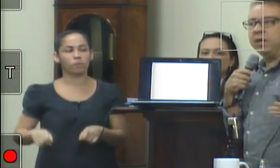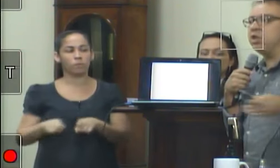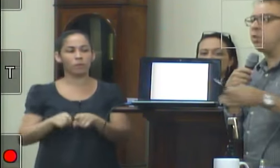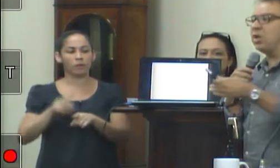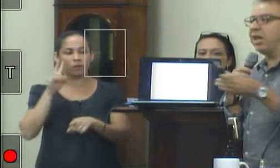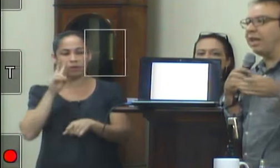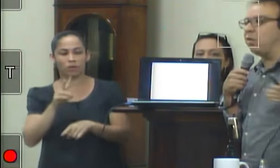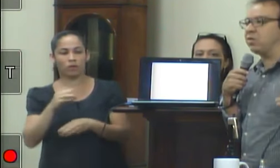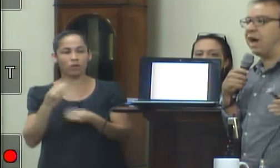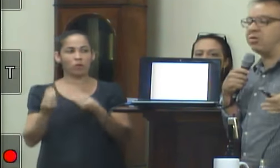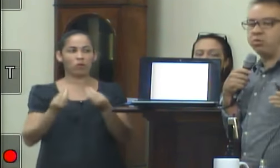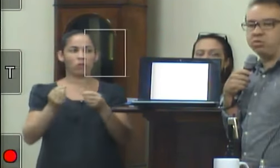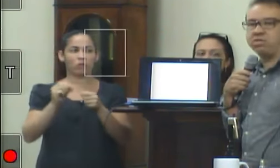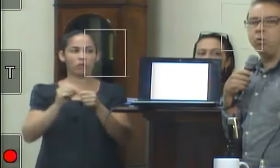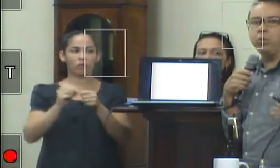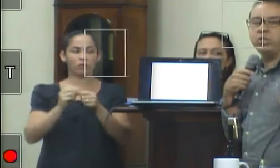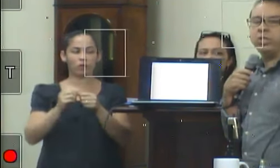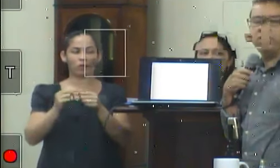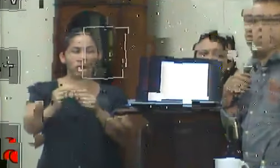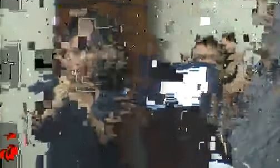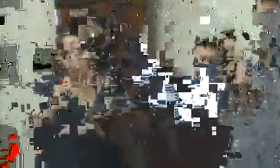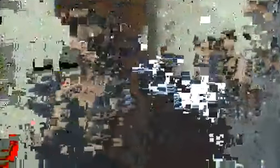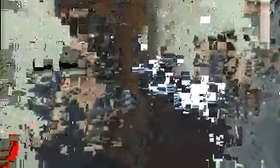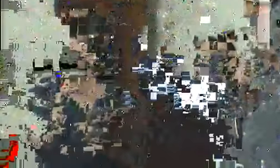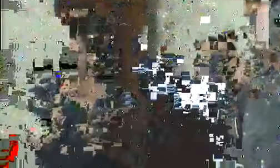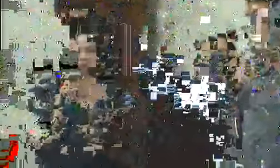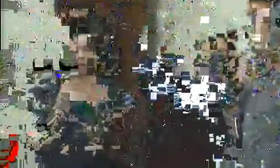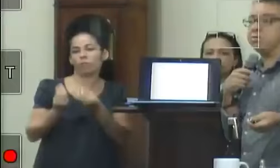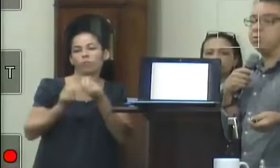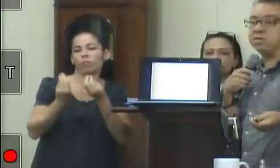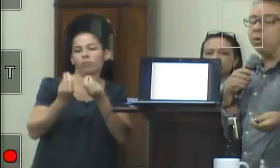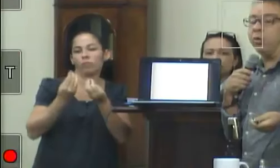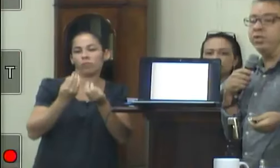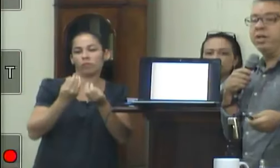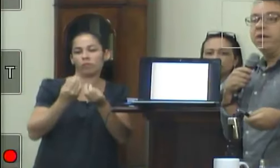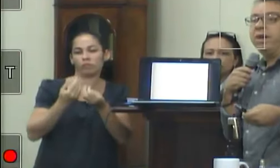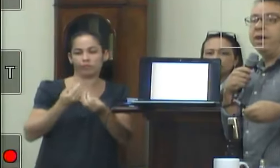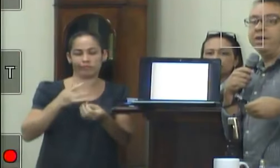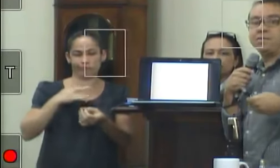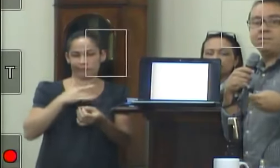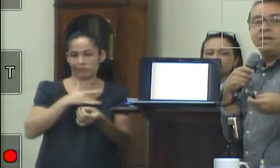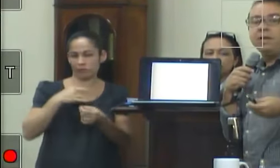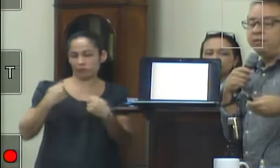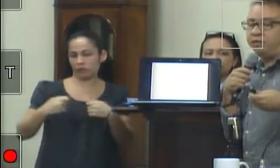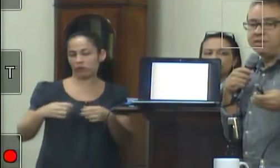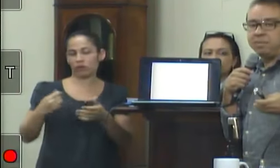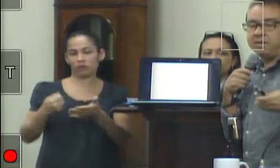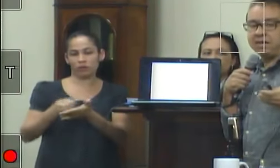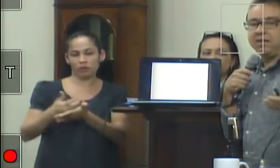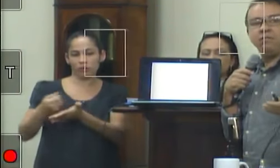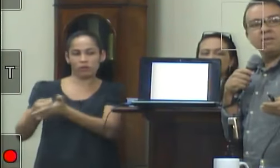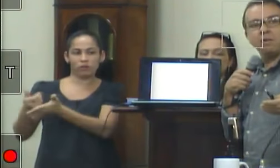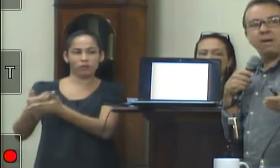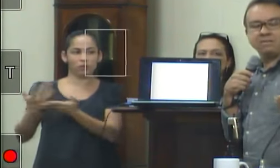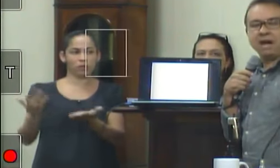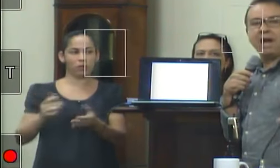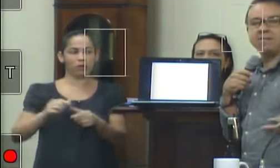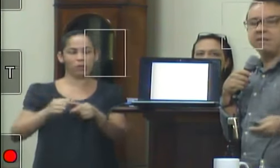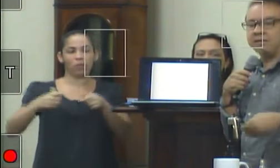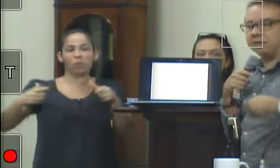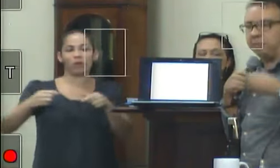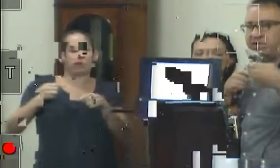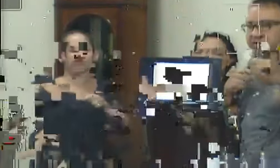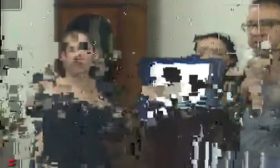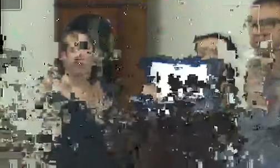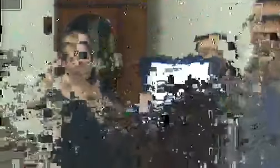medida de congelar os gastos com saúde, porque as despesas com saúde, elas, infelizmente, cada vez são mais caras,